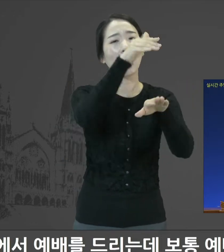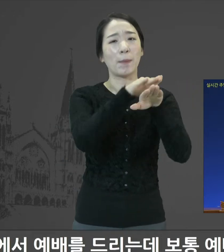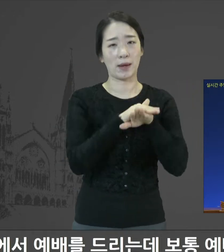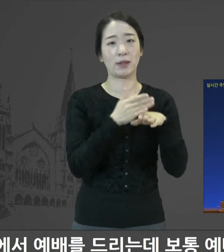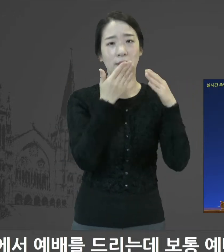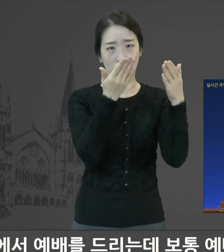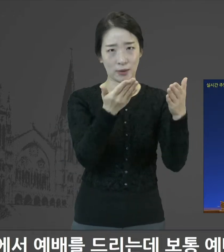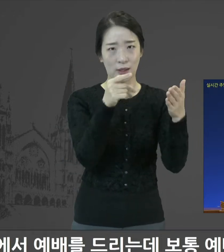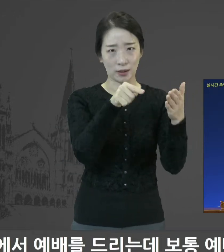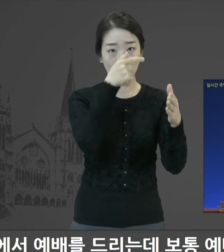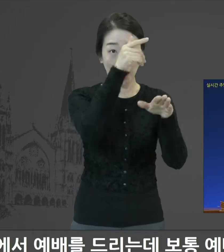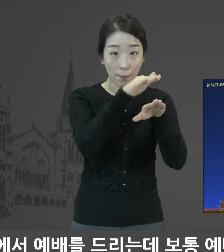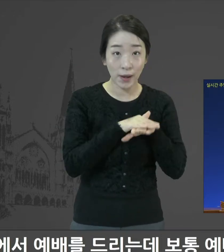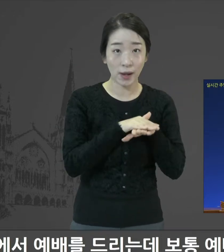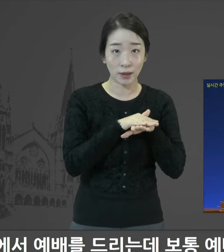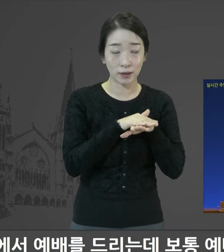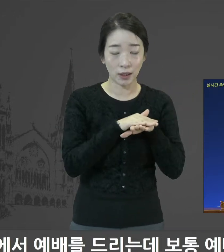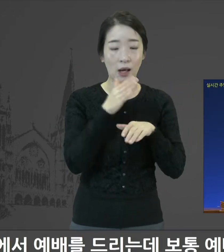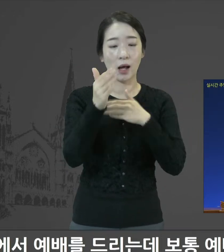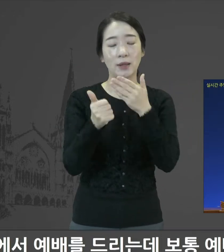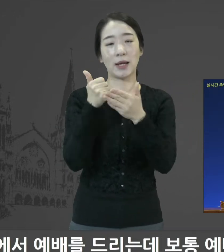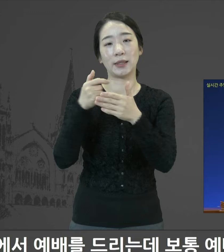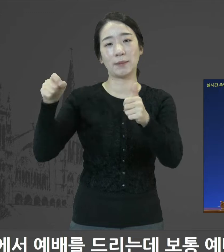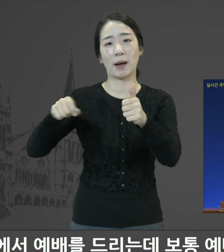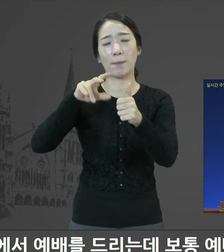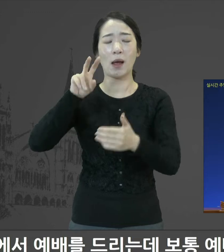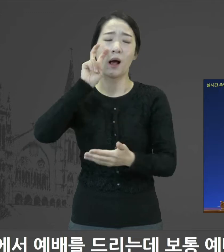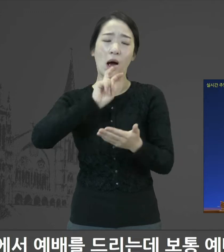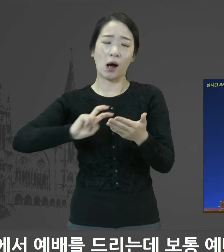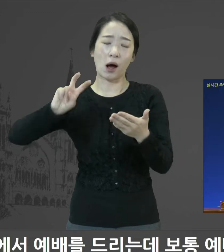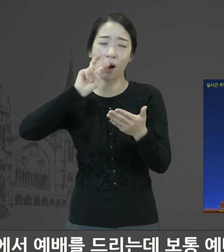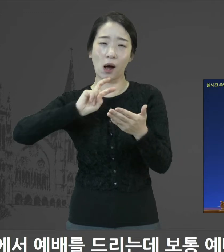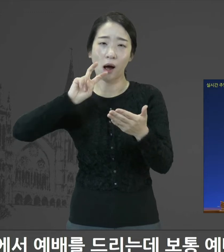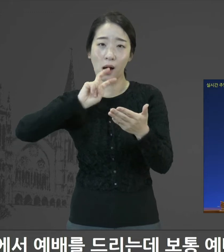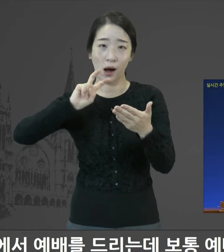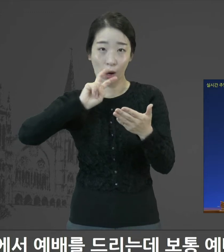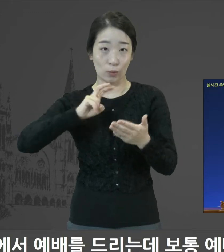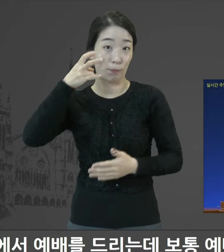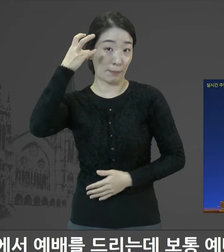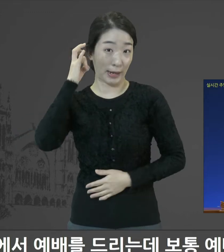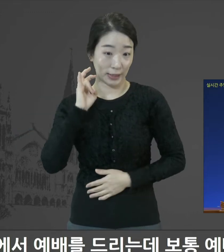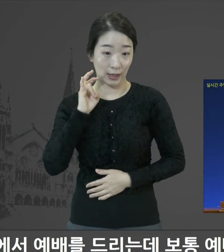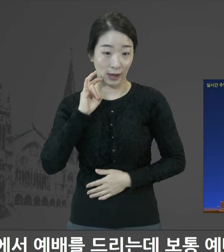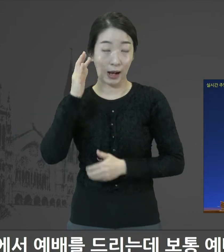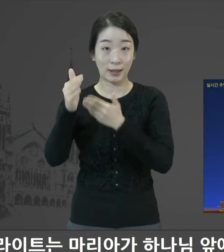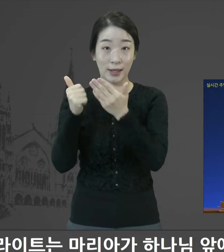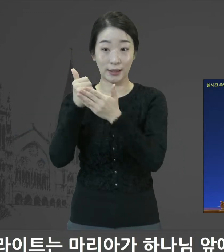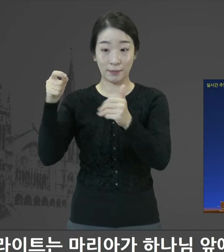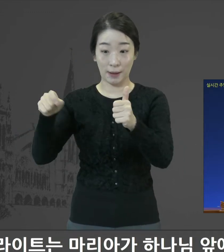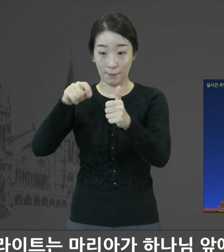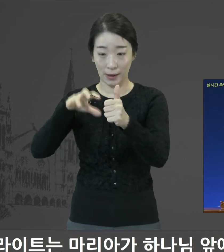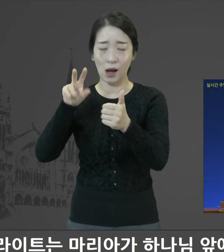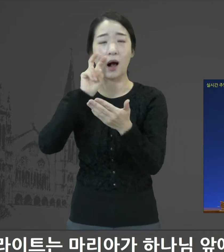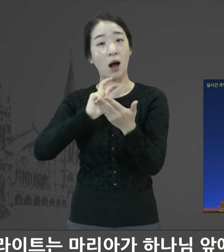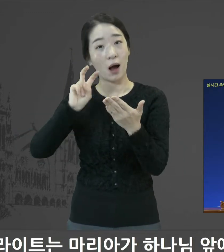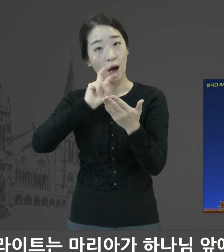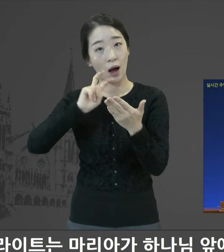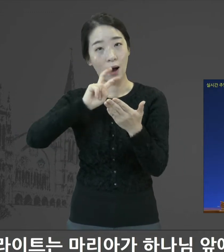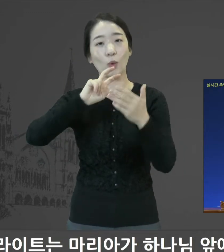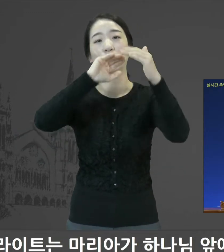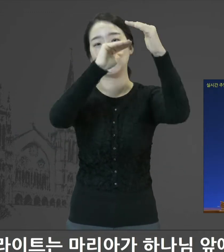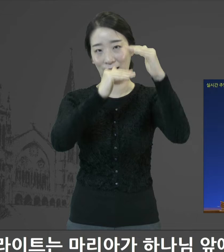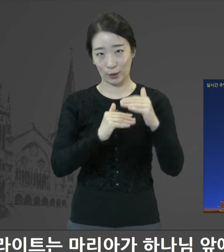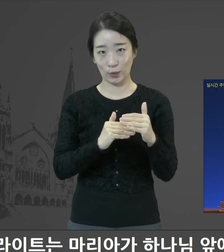하이라이트는 마리아가 하나님 앞에 찬가를 드리는 겁니다. 마리아가 하나님을 찬양하는데 오늘 본문에서는